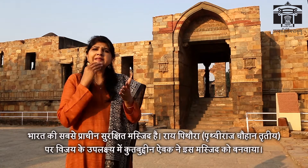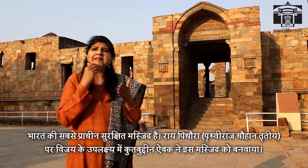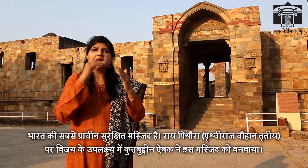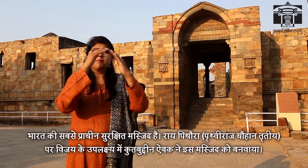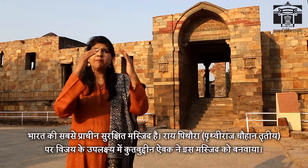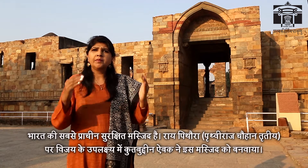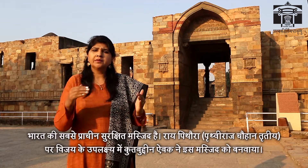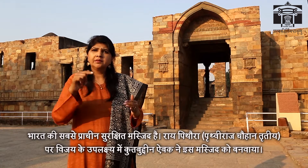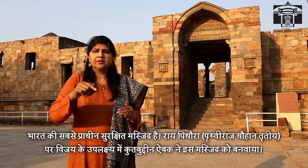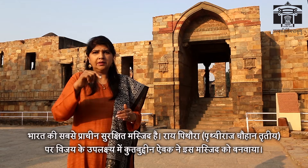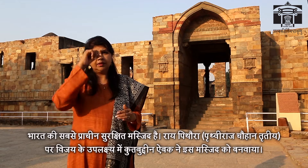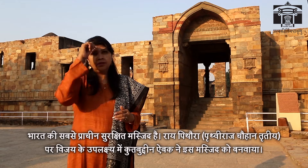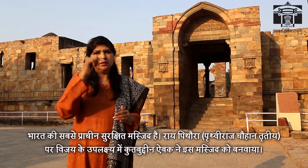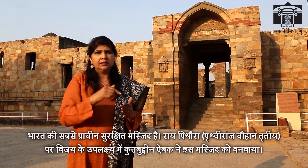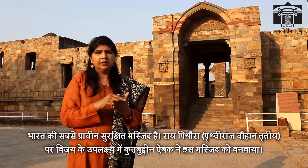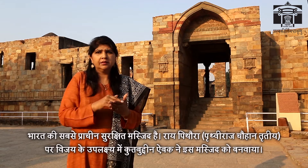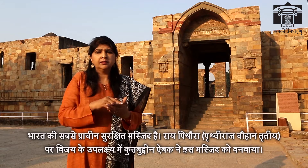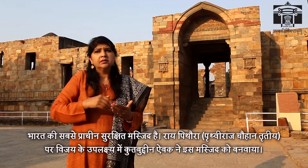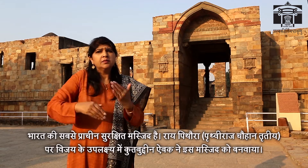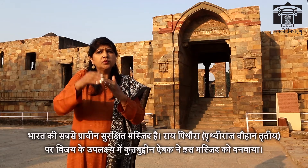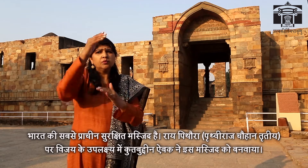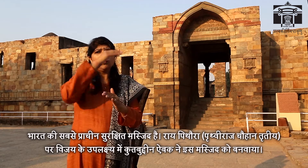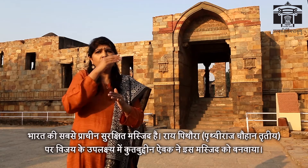यह भारत की सबसे प्राचीन सुरक्षित मस्जिद है।